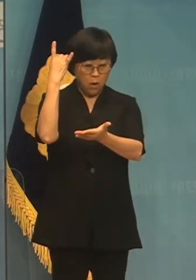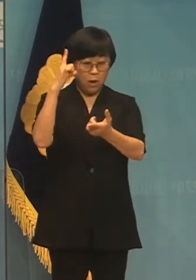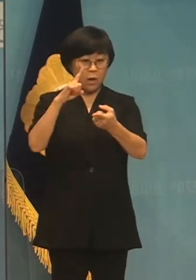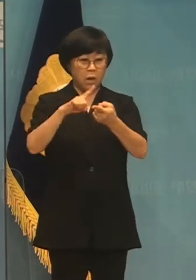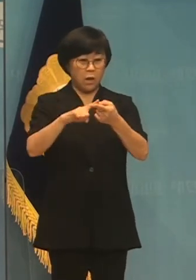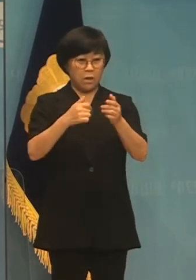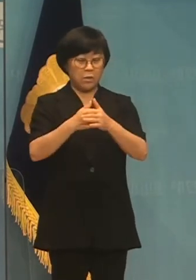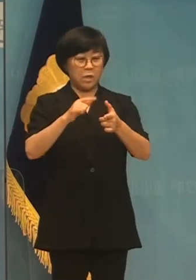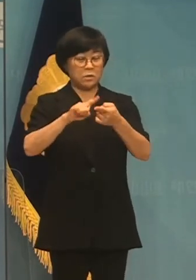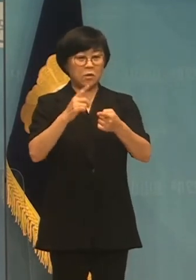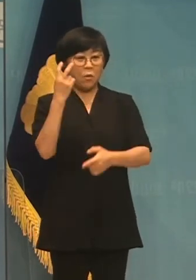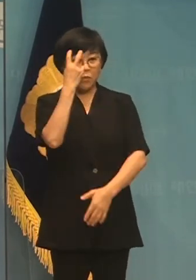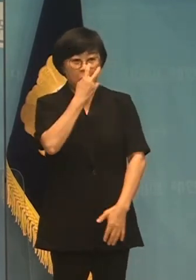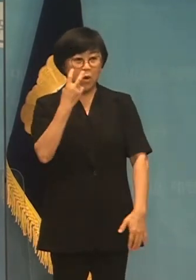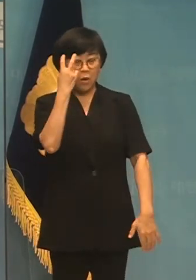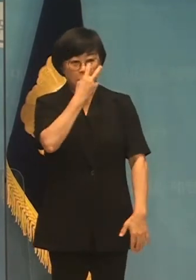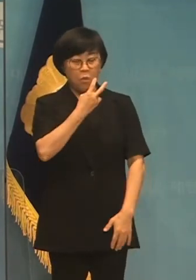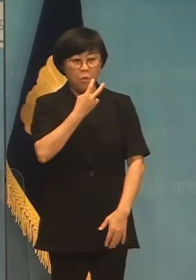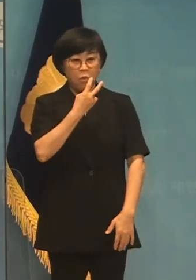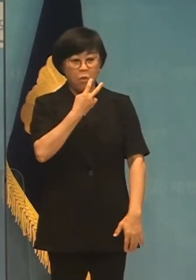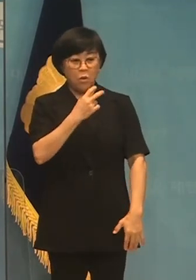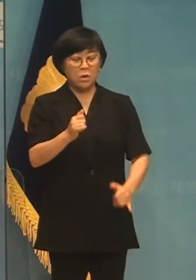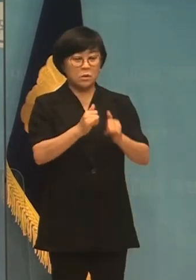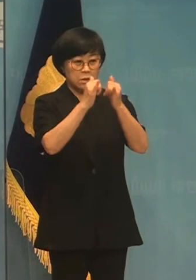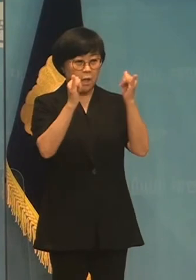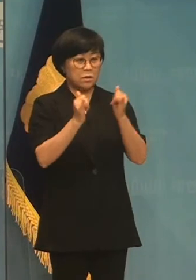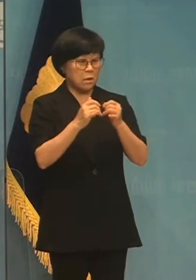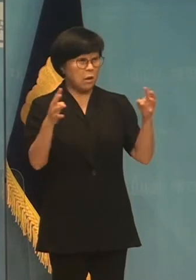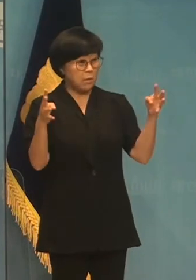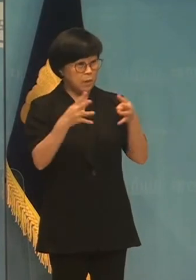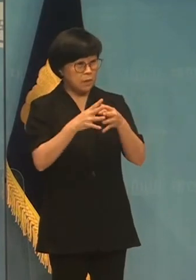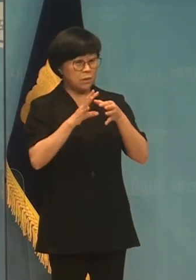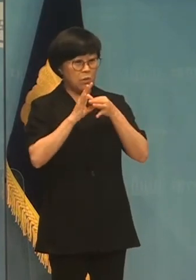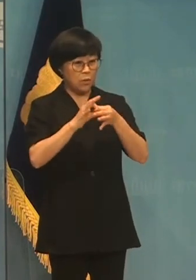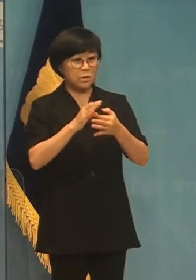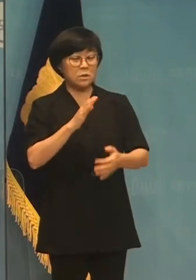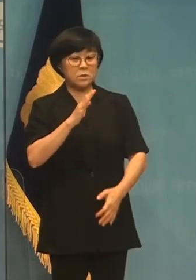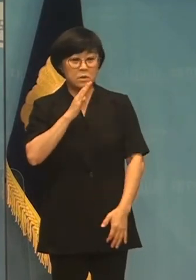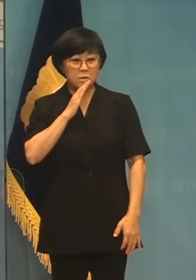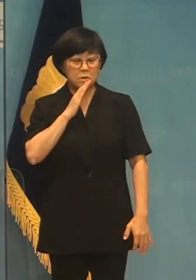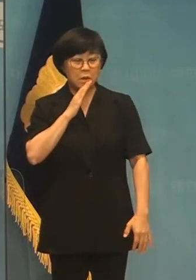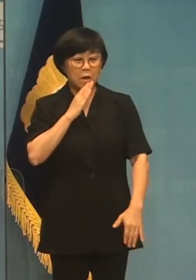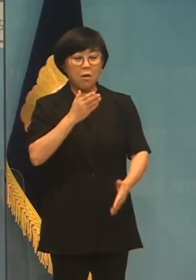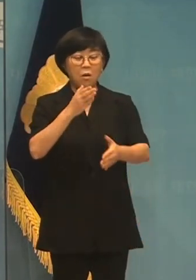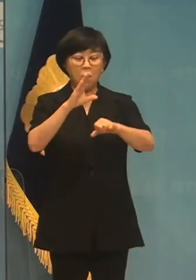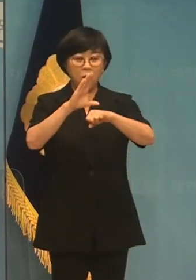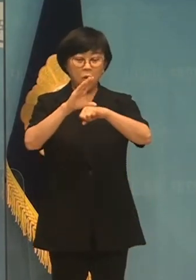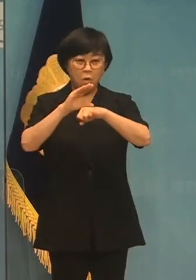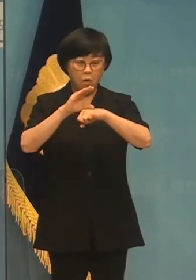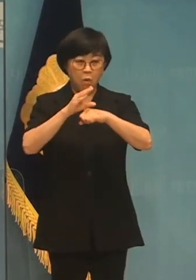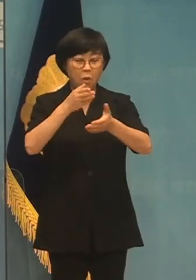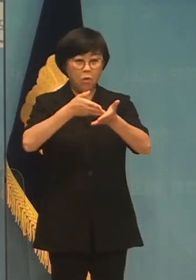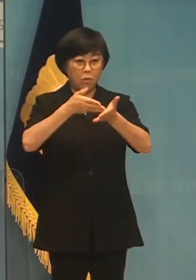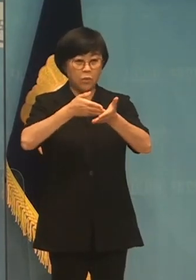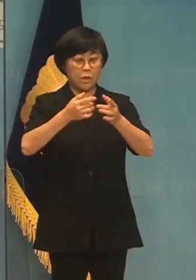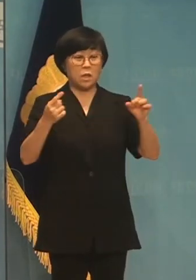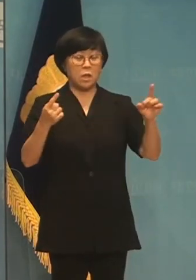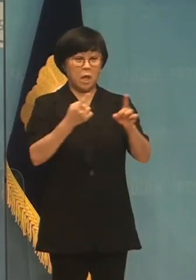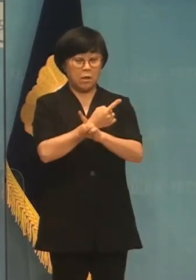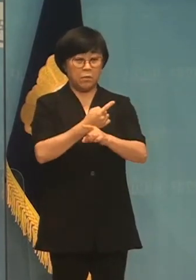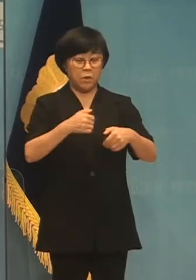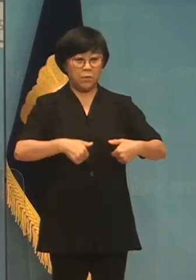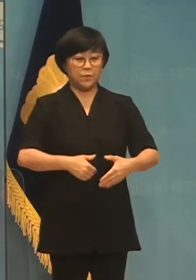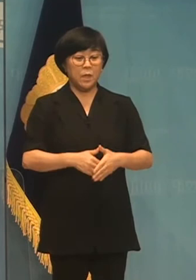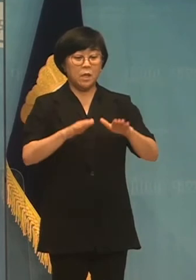원점에서 재검토하고 무엇보다 사회적 합의를 통한 진짜 언론개혁이 필요합니다.